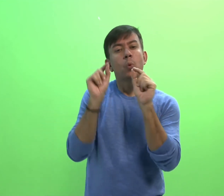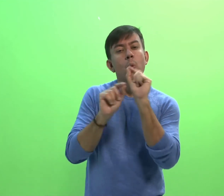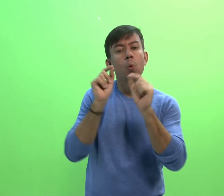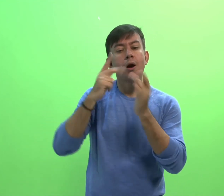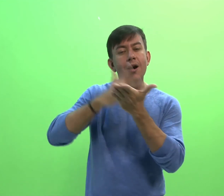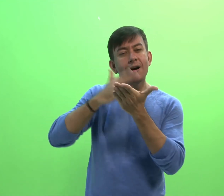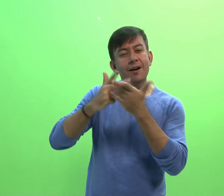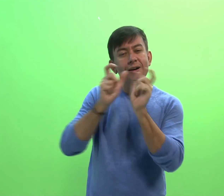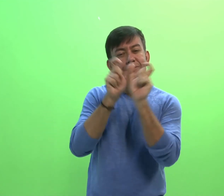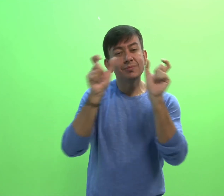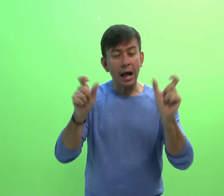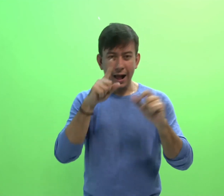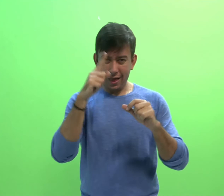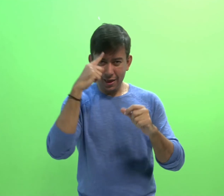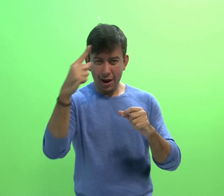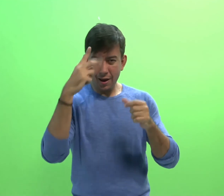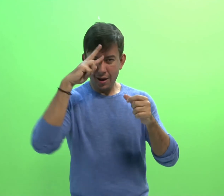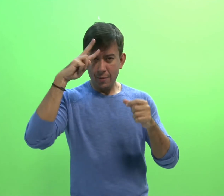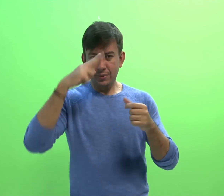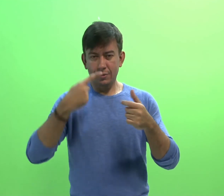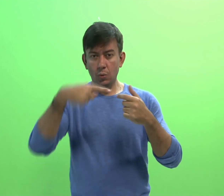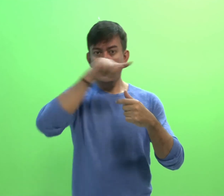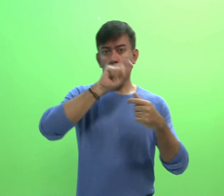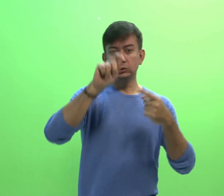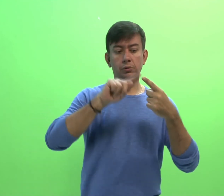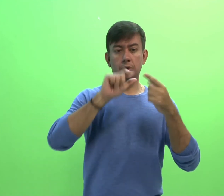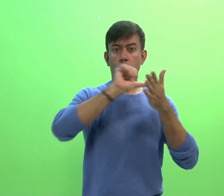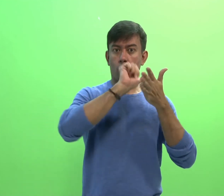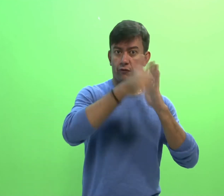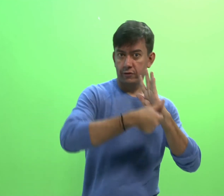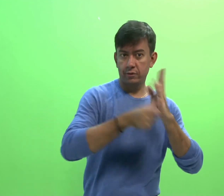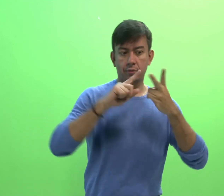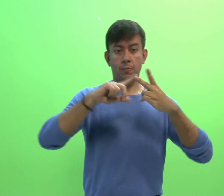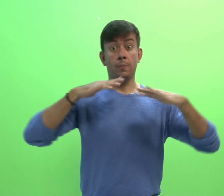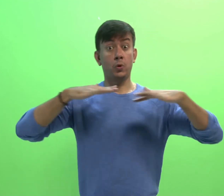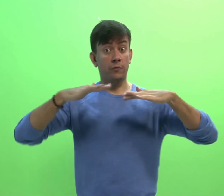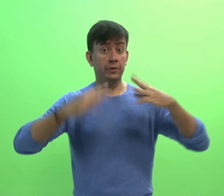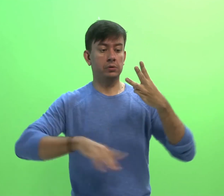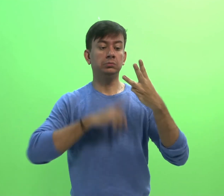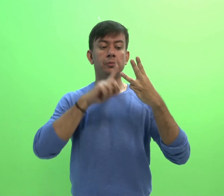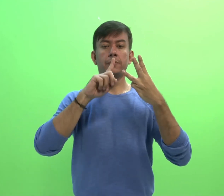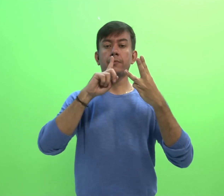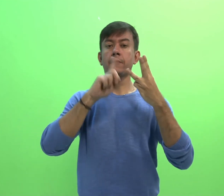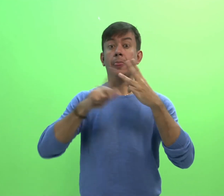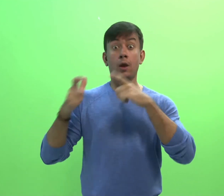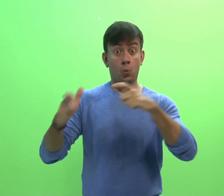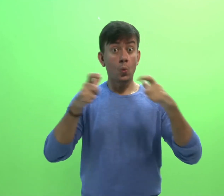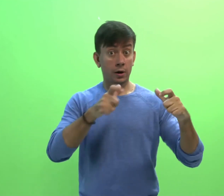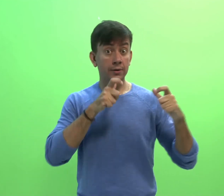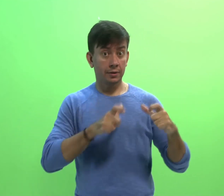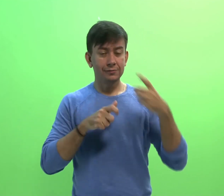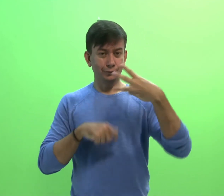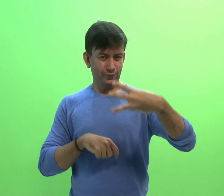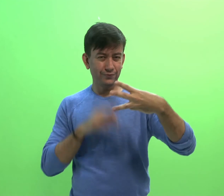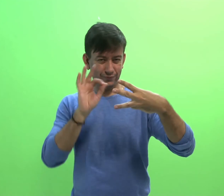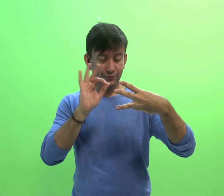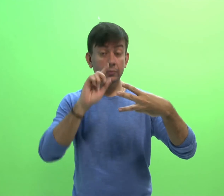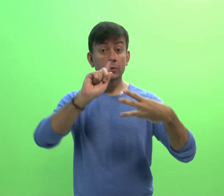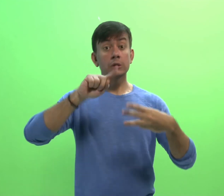Então, estes pares mínimos, nós já vimos a configuração de mão, movimento, a locação. Então, estes